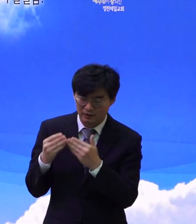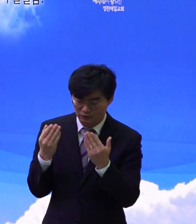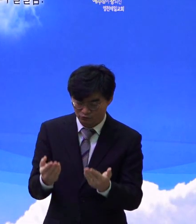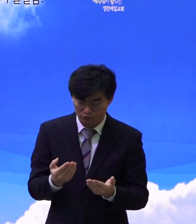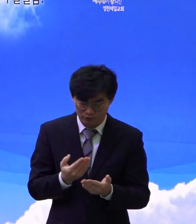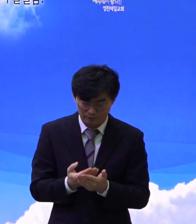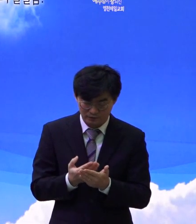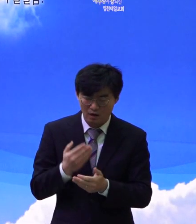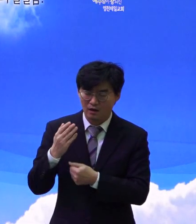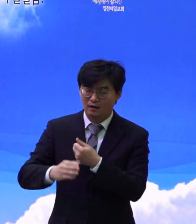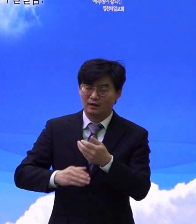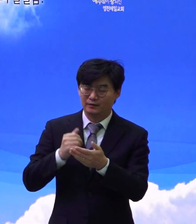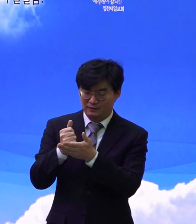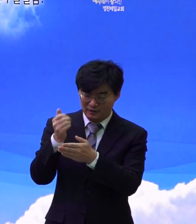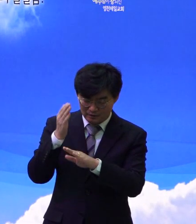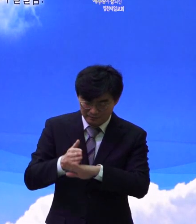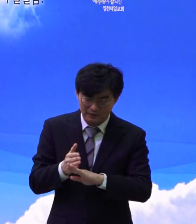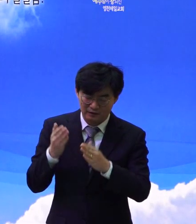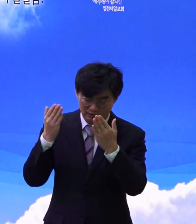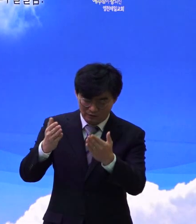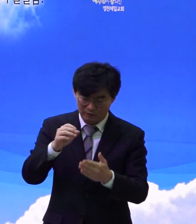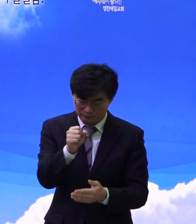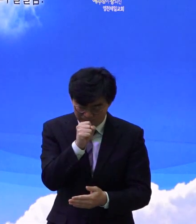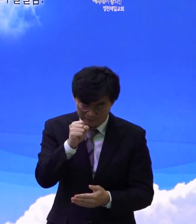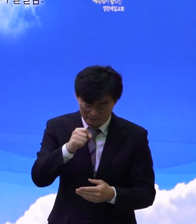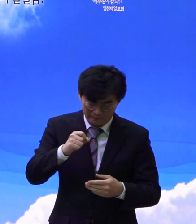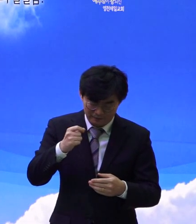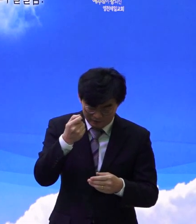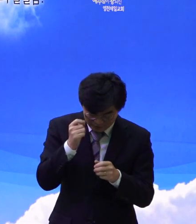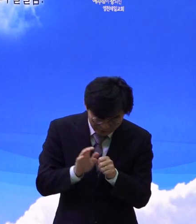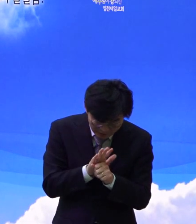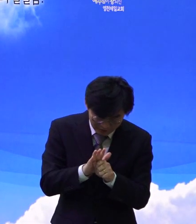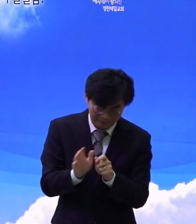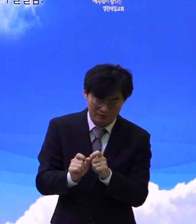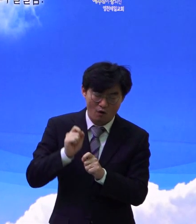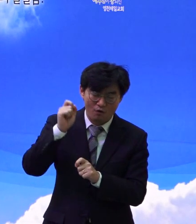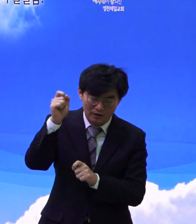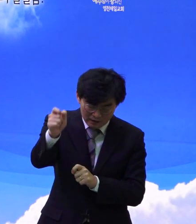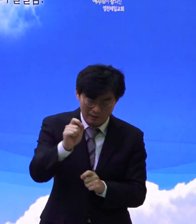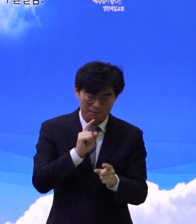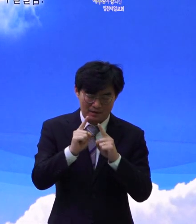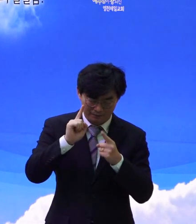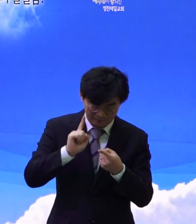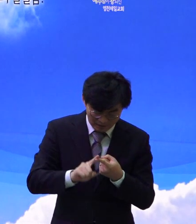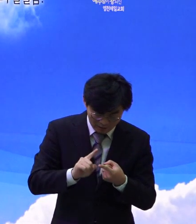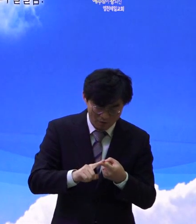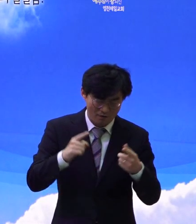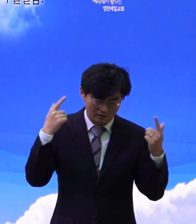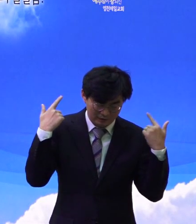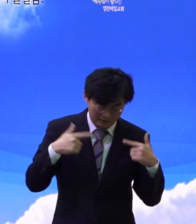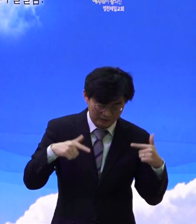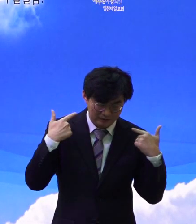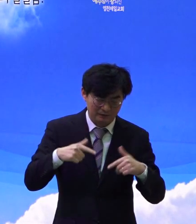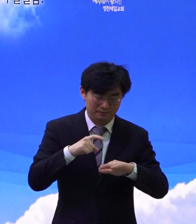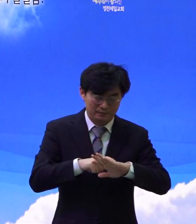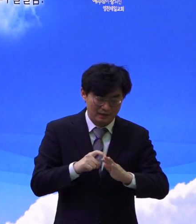여호와께 감사하라. 그는 편하심의 그 인자하심이 영원하미로다는 말씀을 늘 마음에